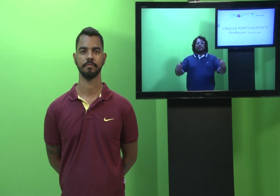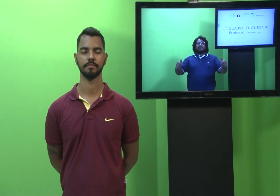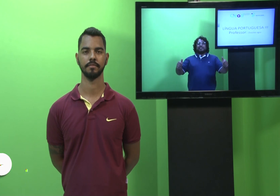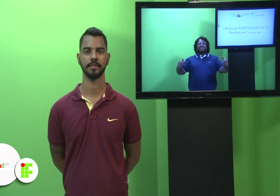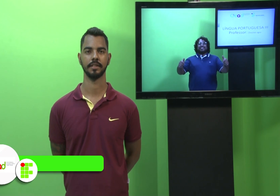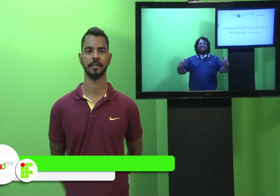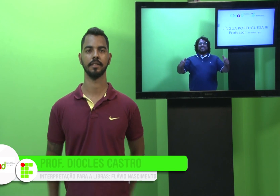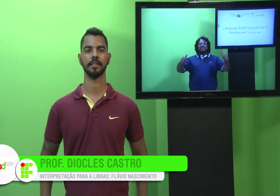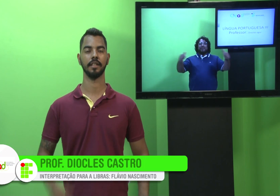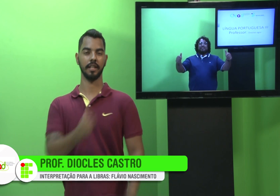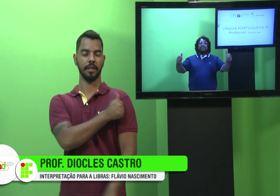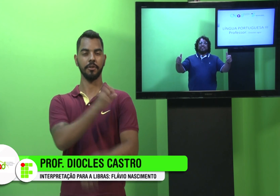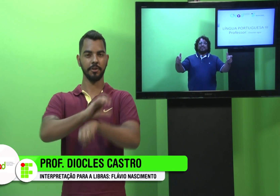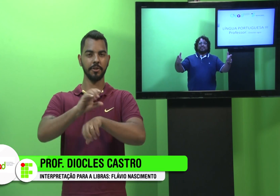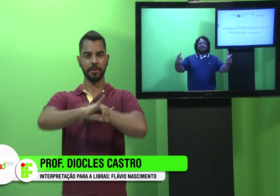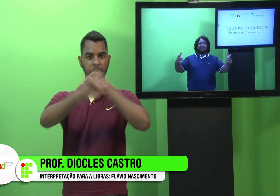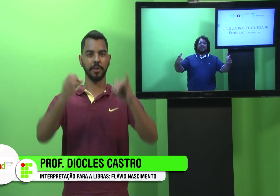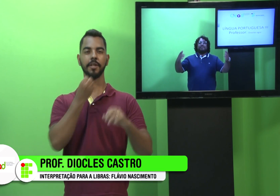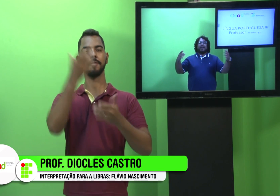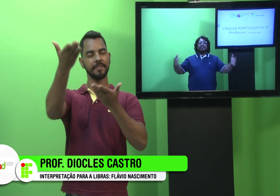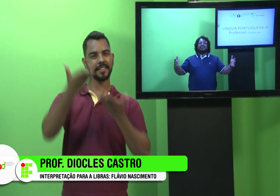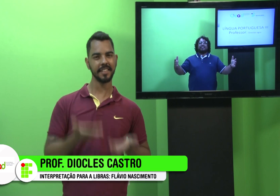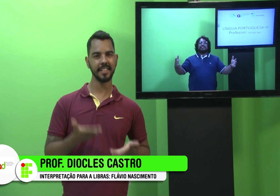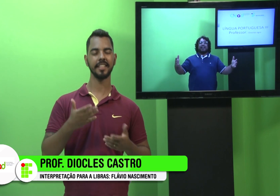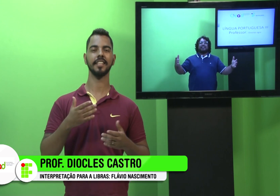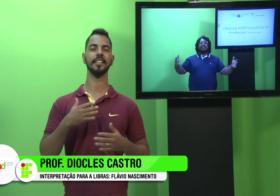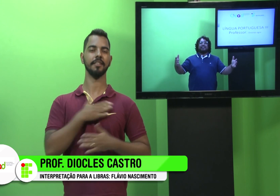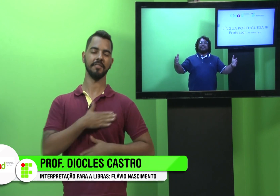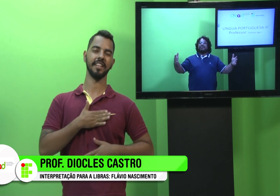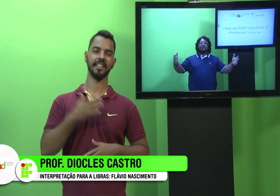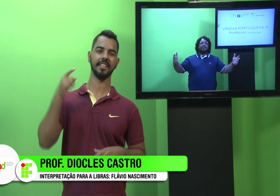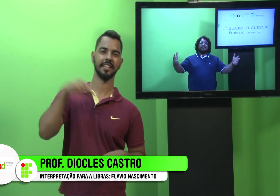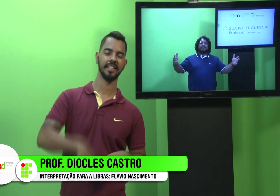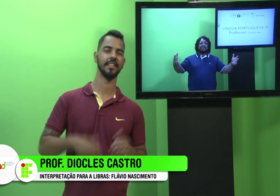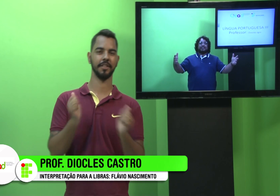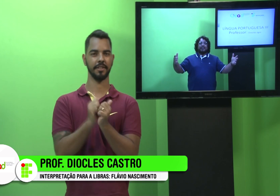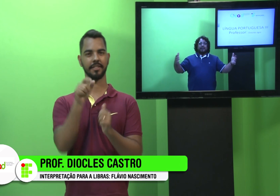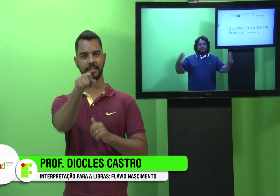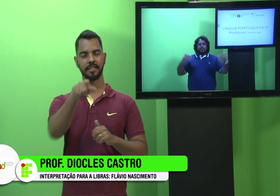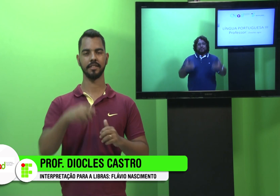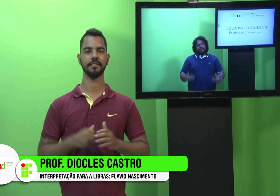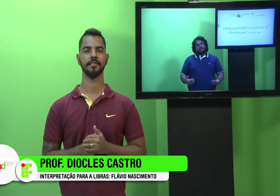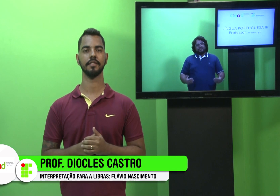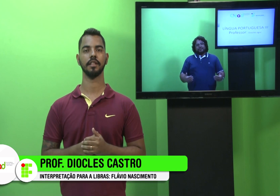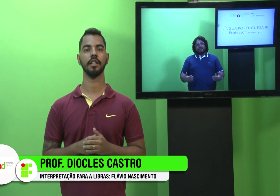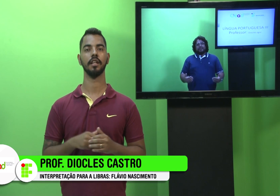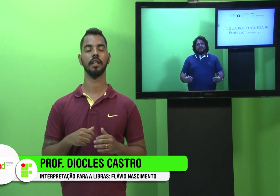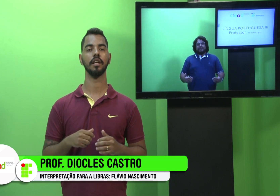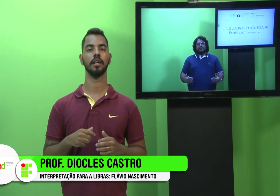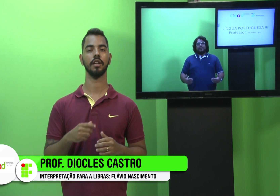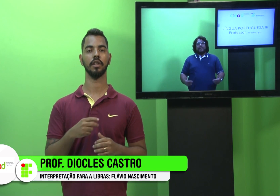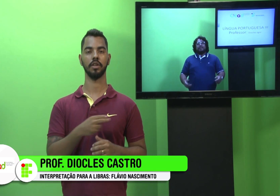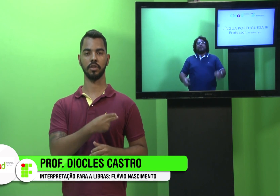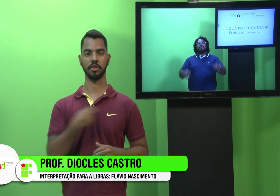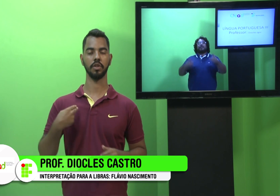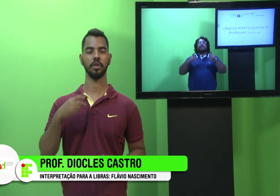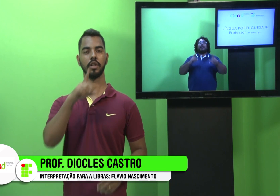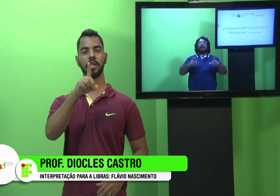Olá, cursistas! Sejam bem-vindos! É um prazer estar aqui com vocês. Eu sou o professor Diócles Igor e vamos trabalhar